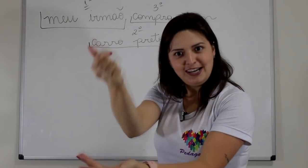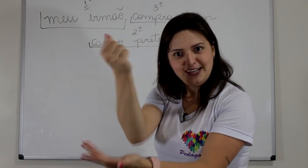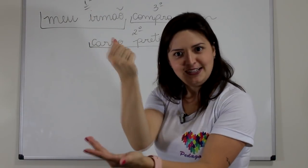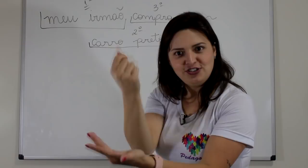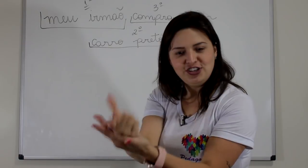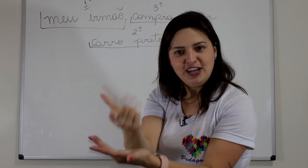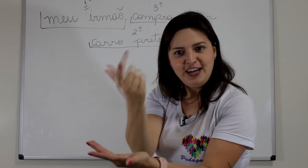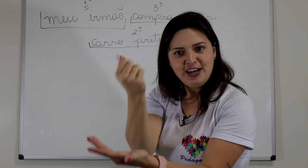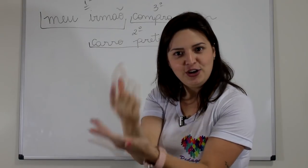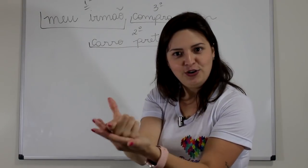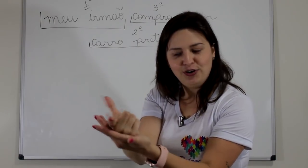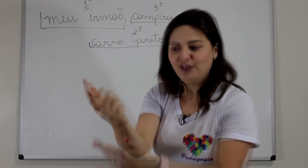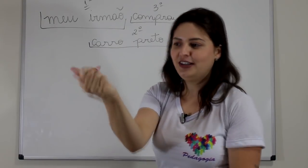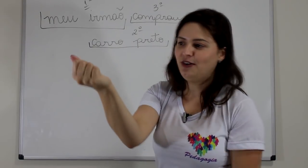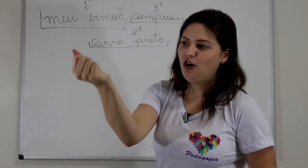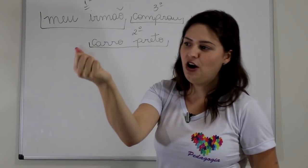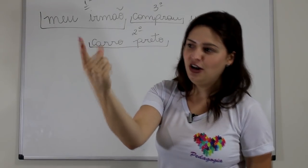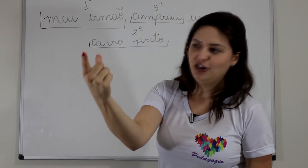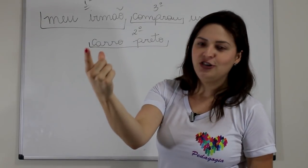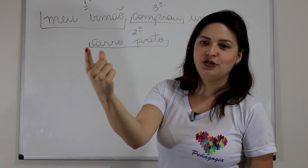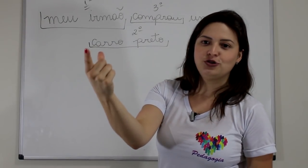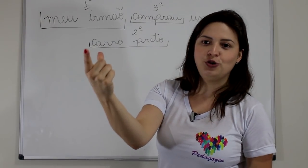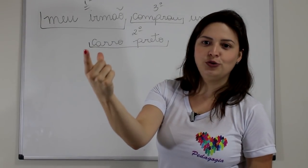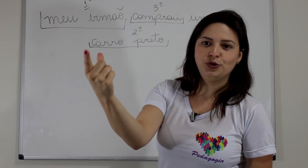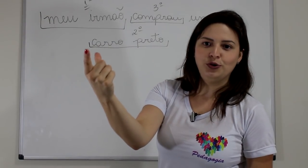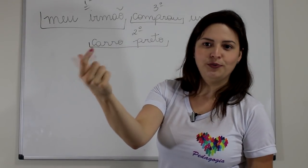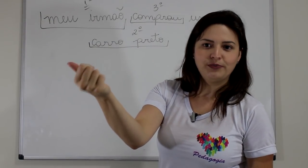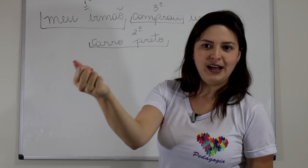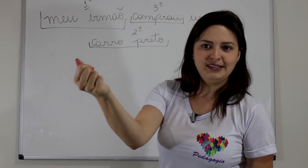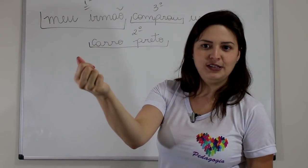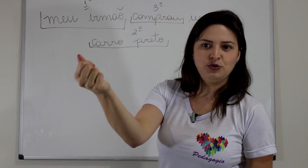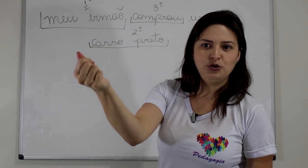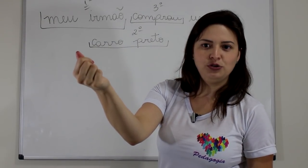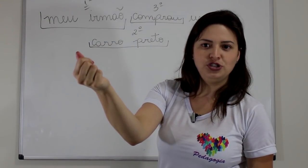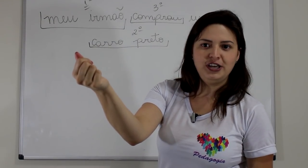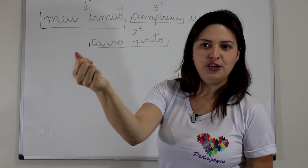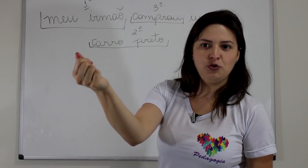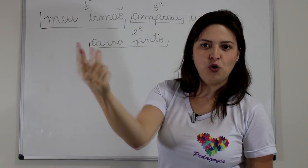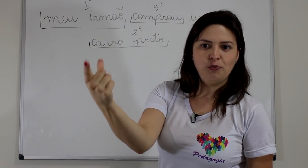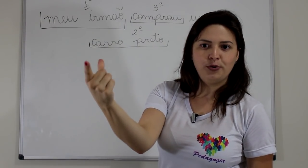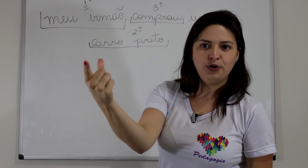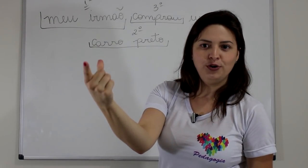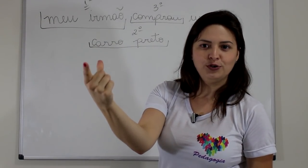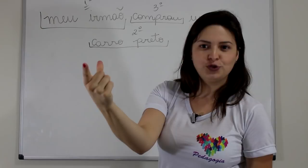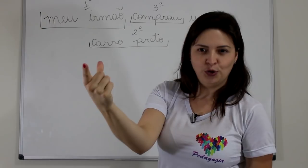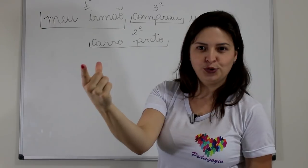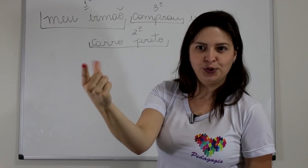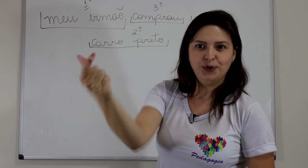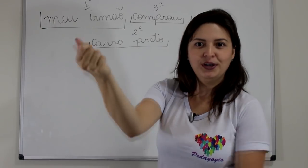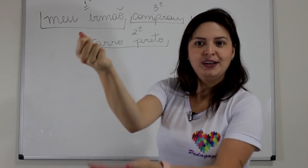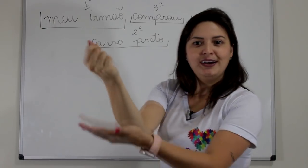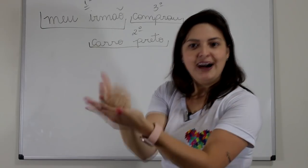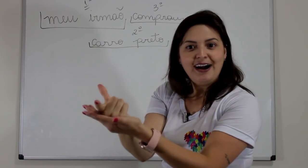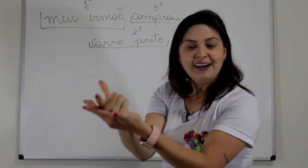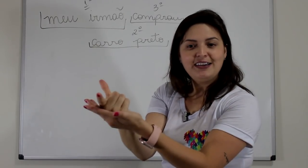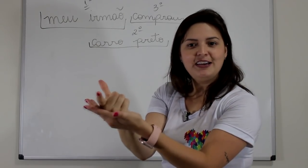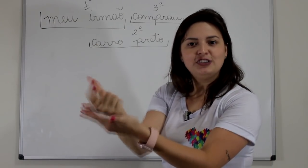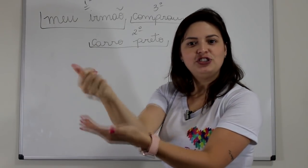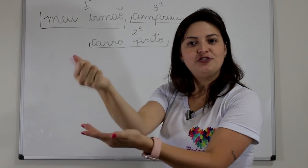esse dinheiro. Então, ó, soltou, tá? Segurou o dinheiro, comprou, soltou. Aqui a gente